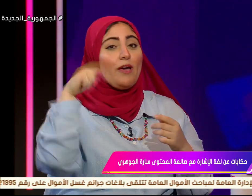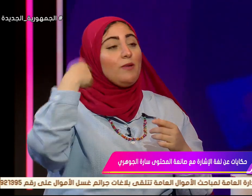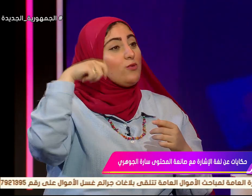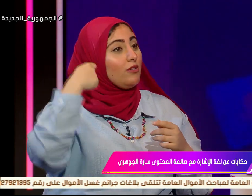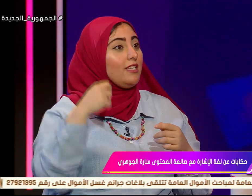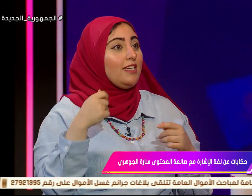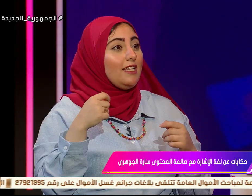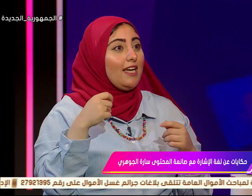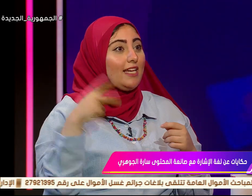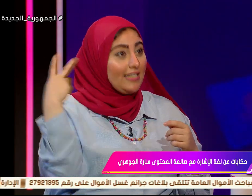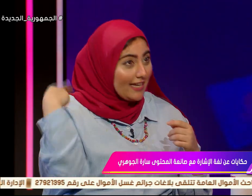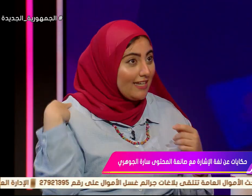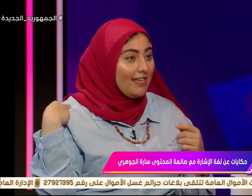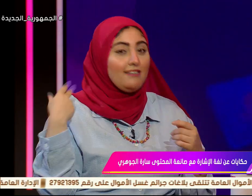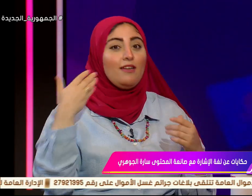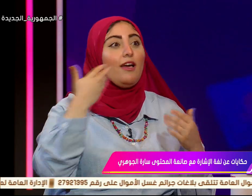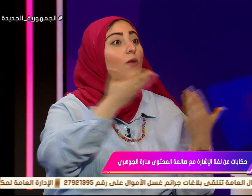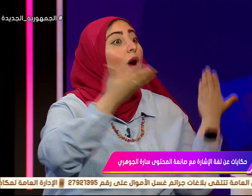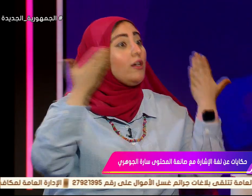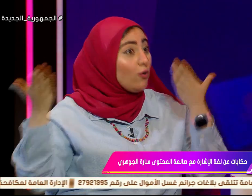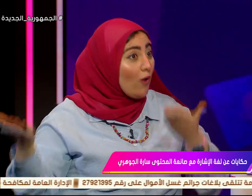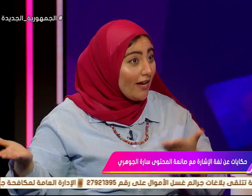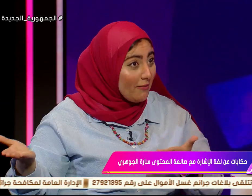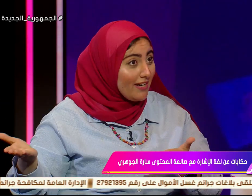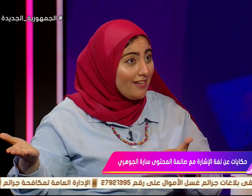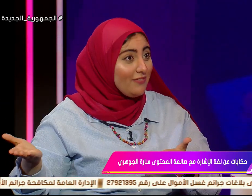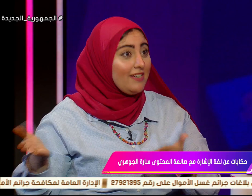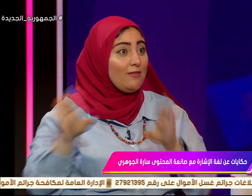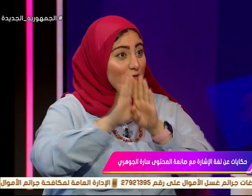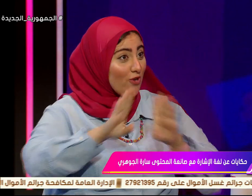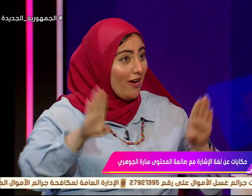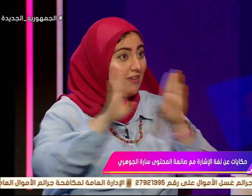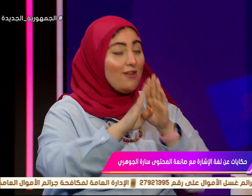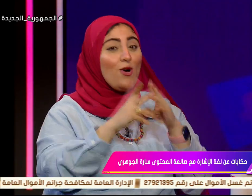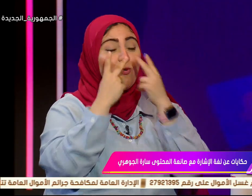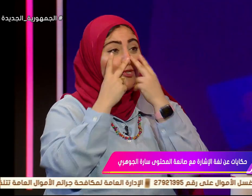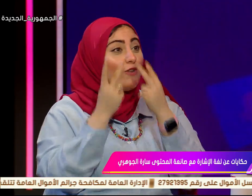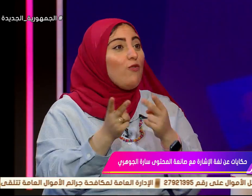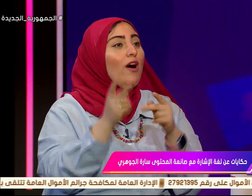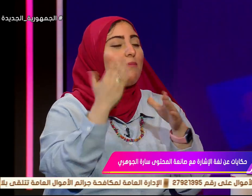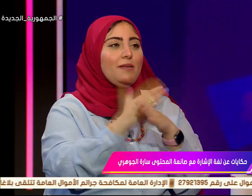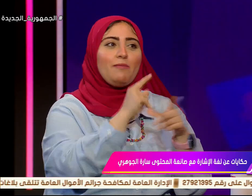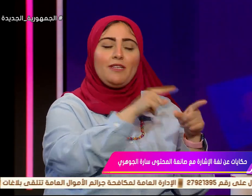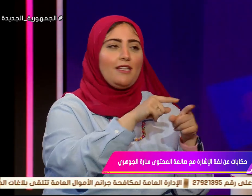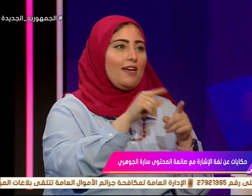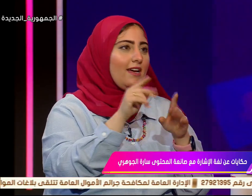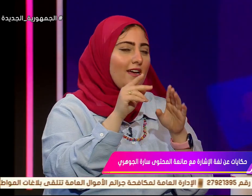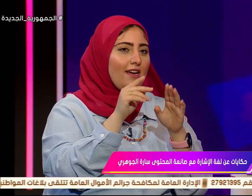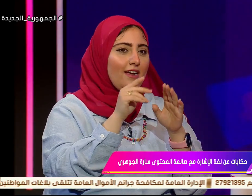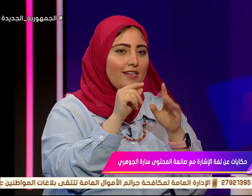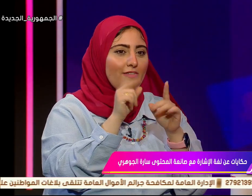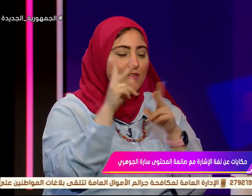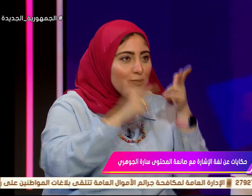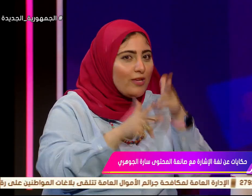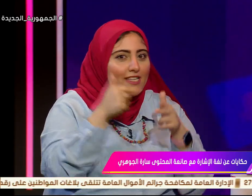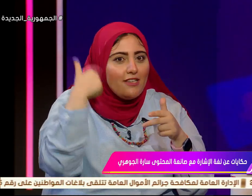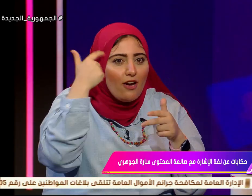وكمان وزارة الداخلية، وحضروها كمان على فكرة المسرحية وشافوها بسبب الفيديو ده. عايزين